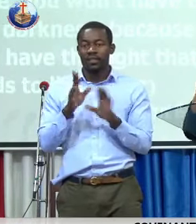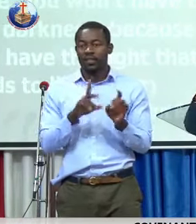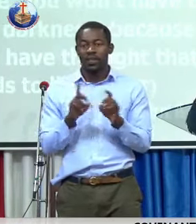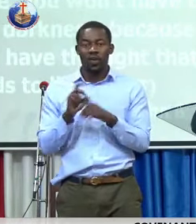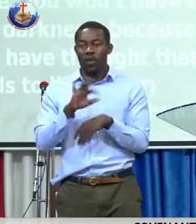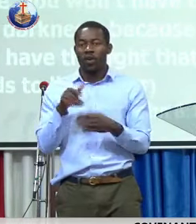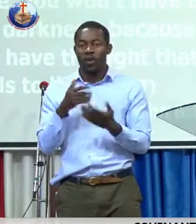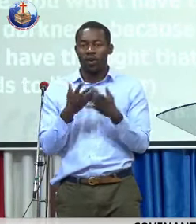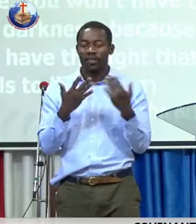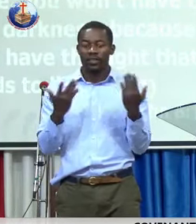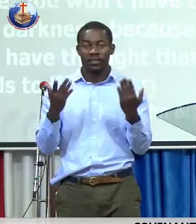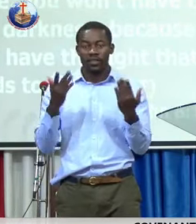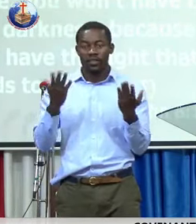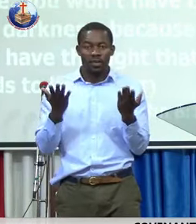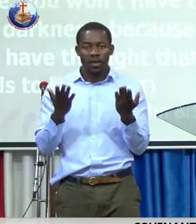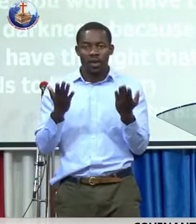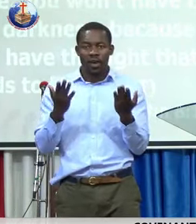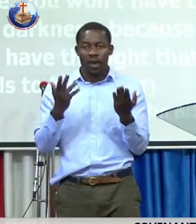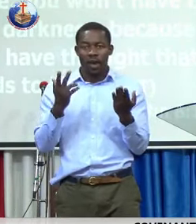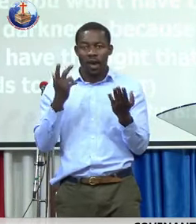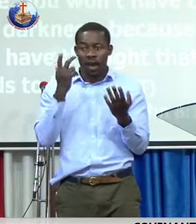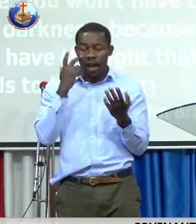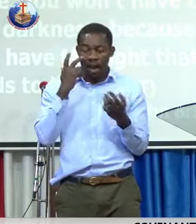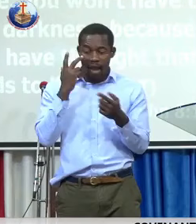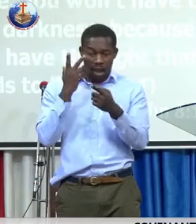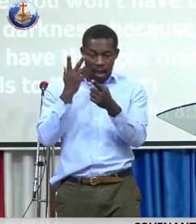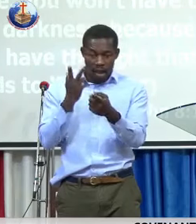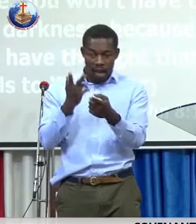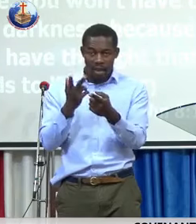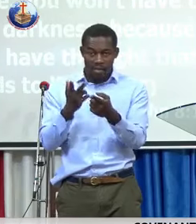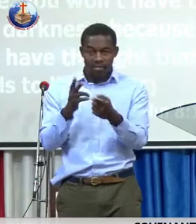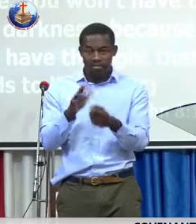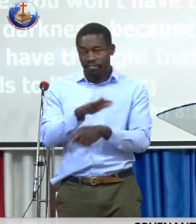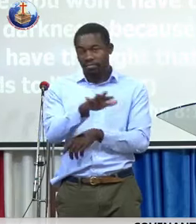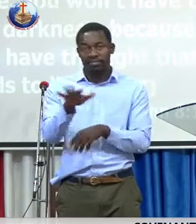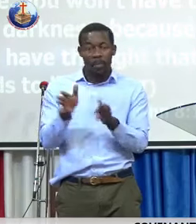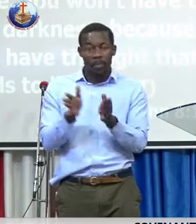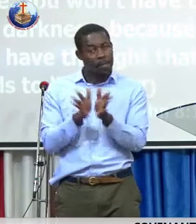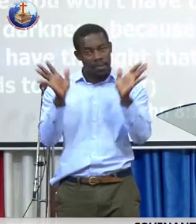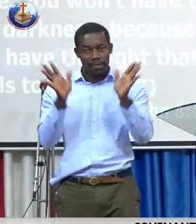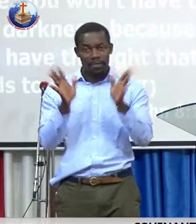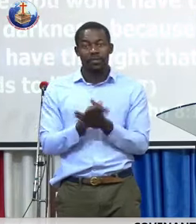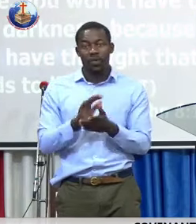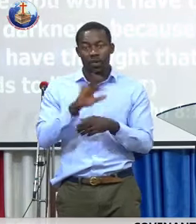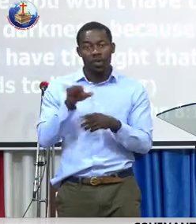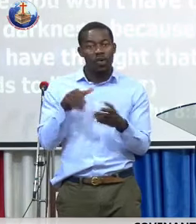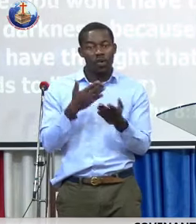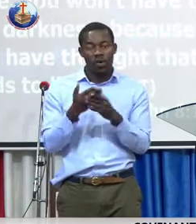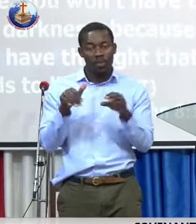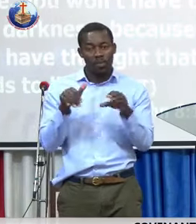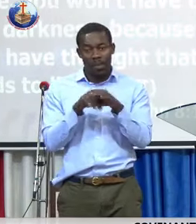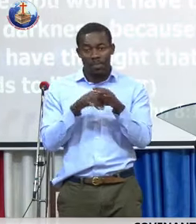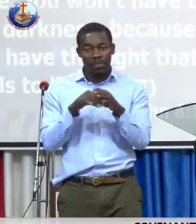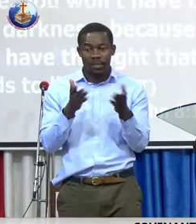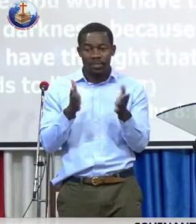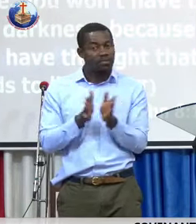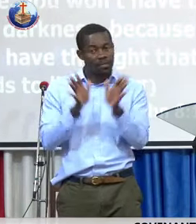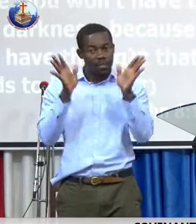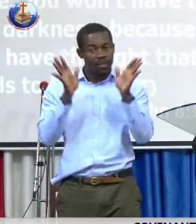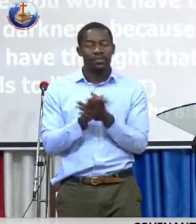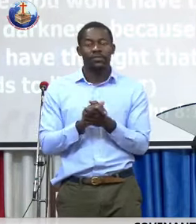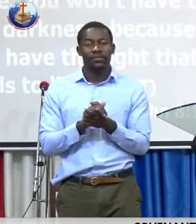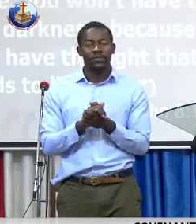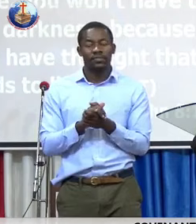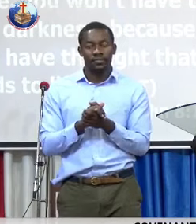things in the eyes of the public. Na Yesu alifanya haya yote mbele. Everyone was watching him. Kila mtu alikuwa anamtazama. And